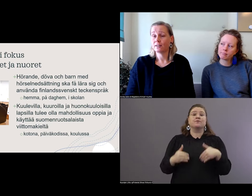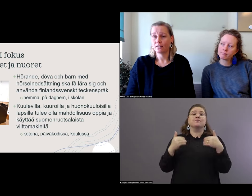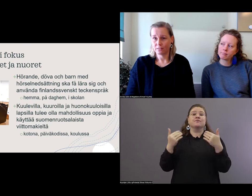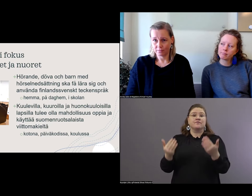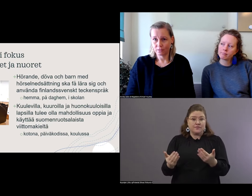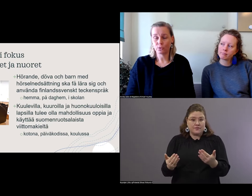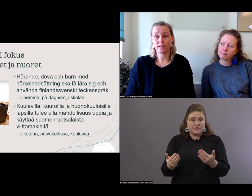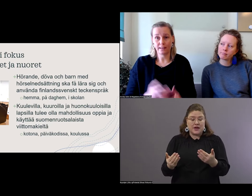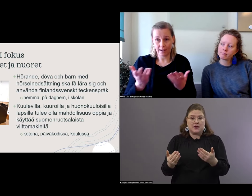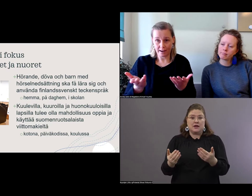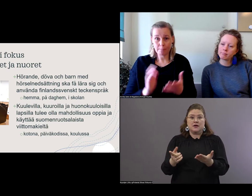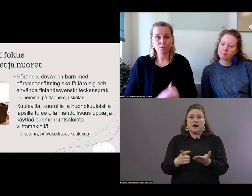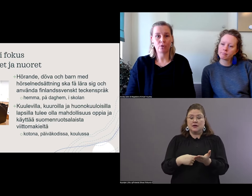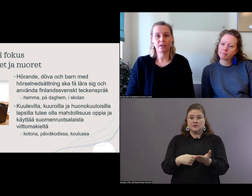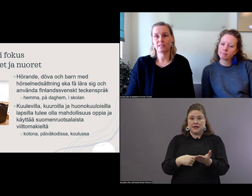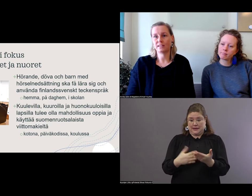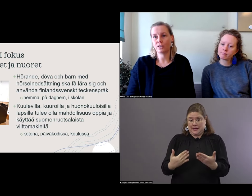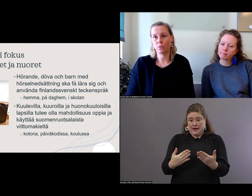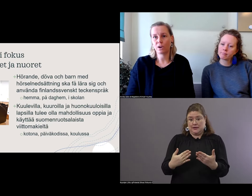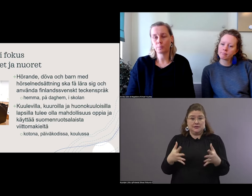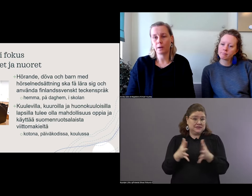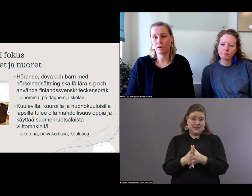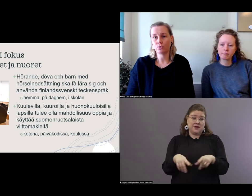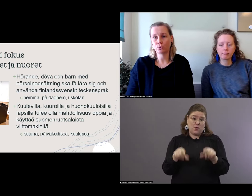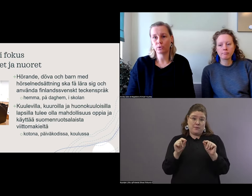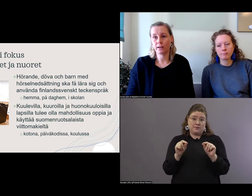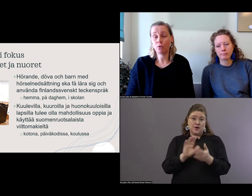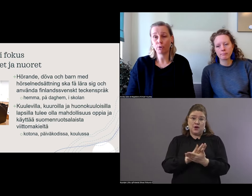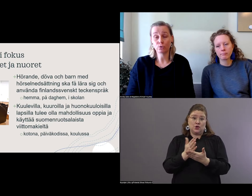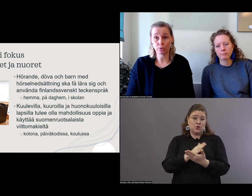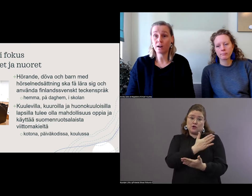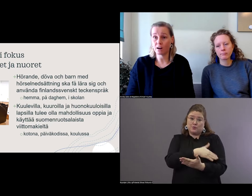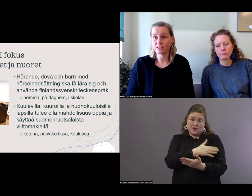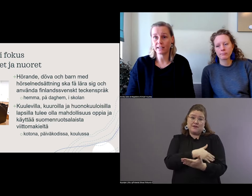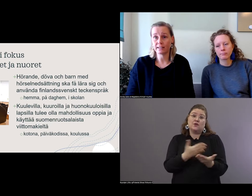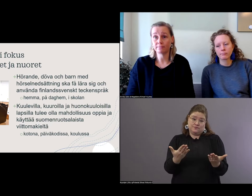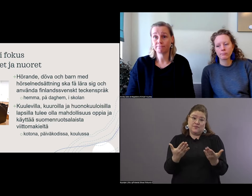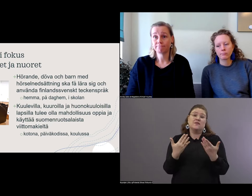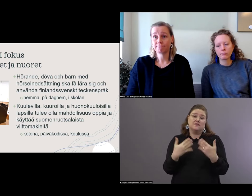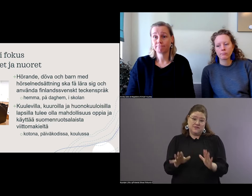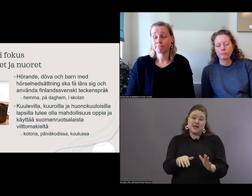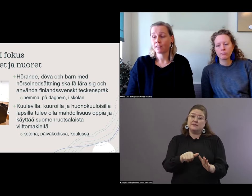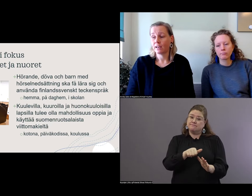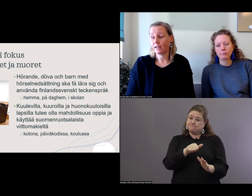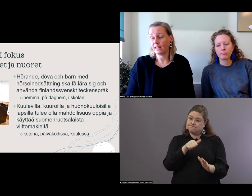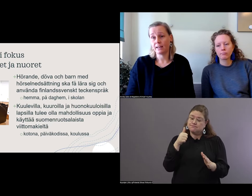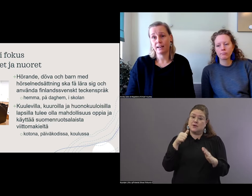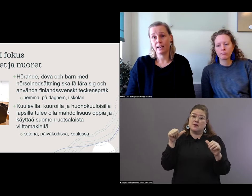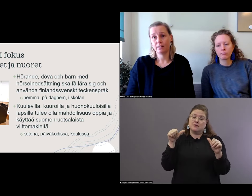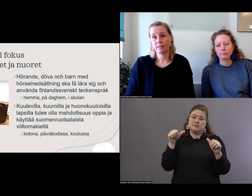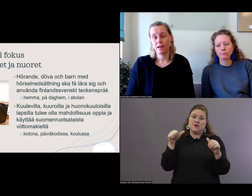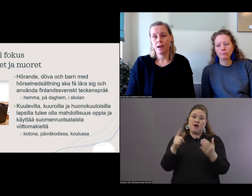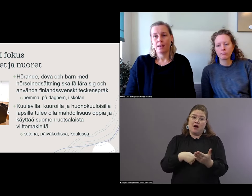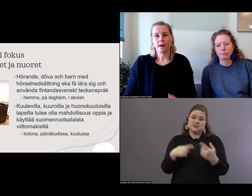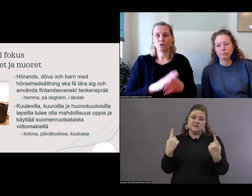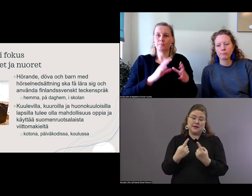että tänään näemme konkreettisesti, niin tulkkauspalvelun suhteen on suuria haasteita ja niin